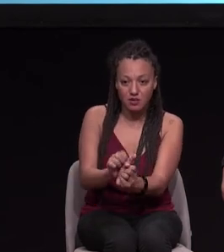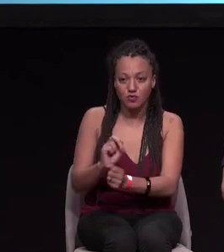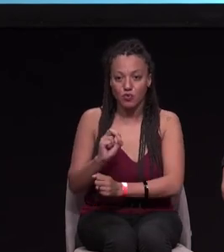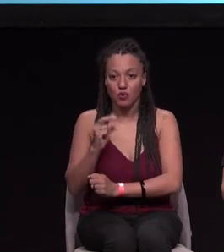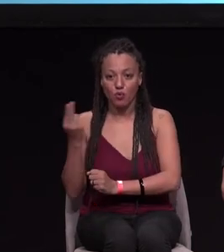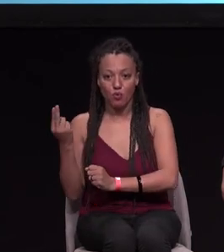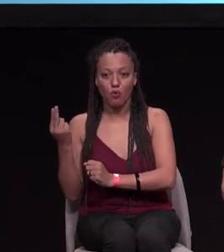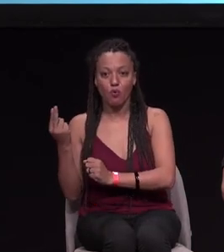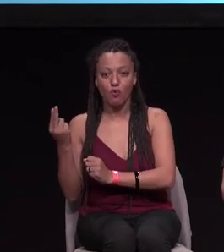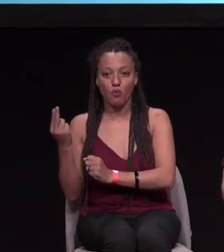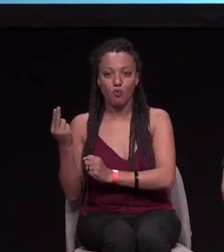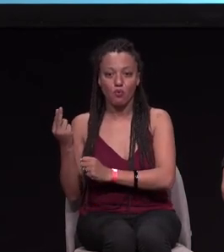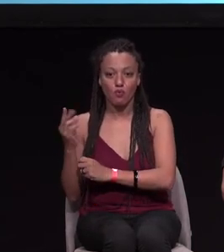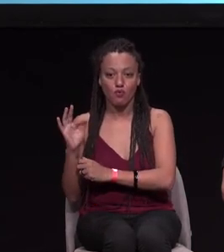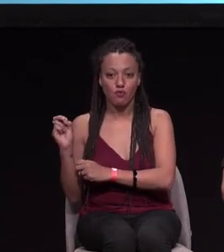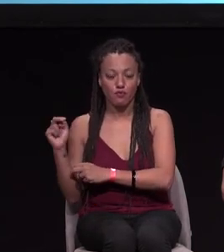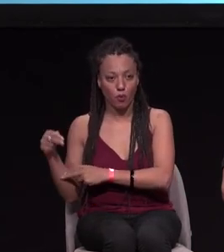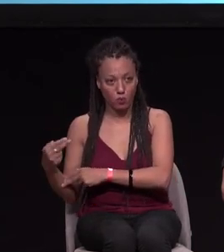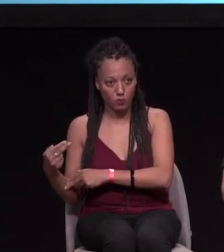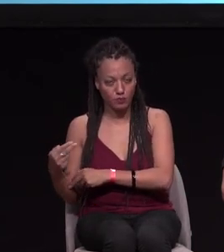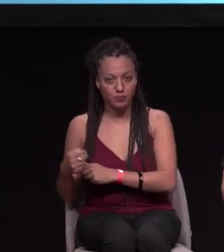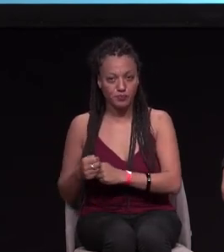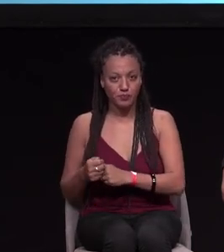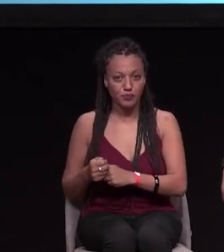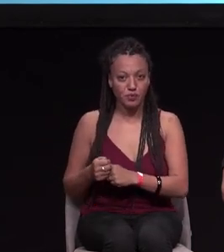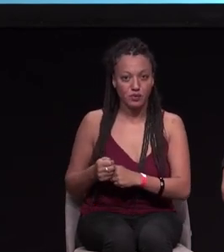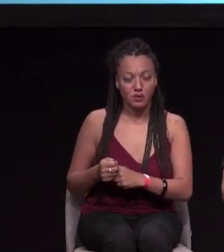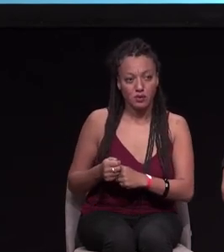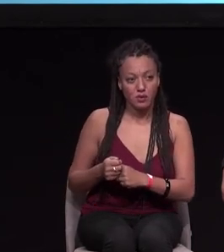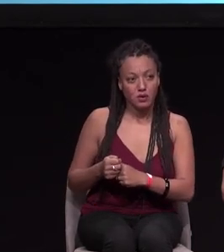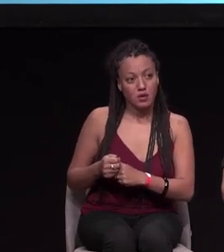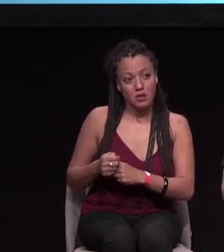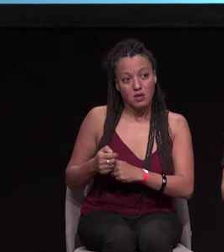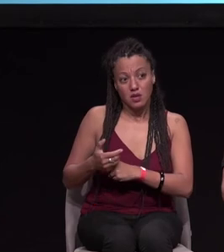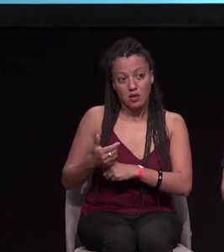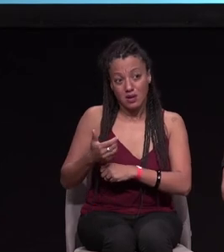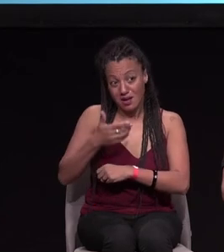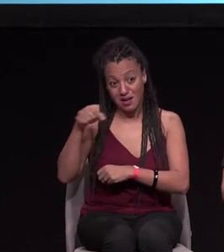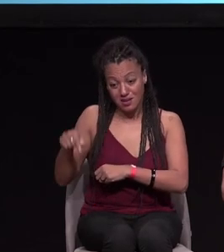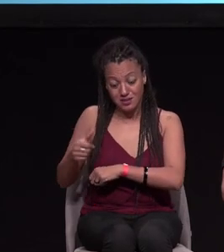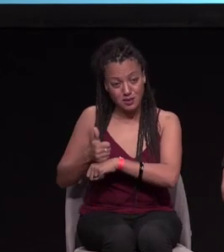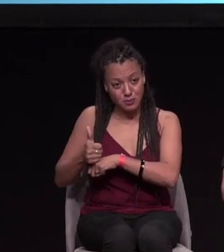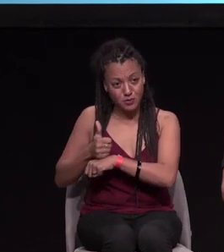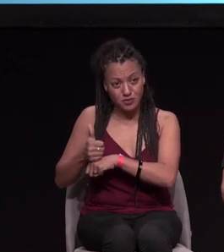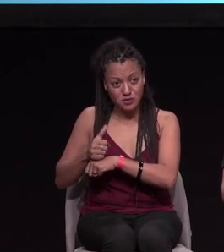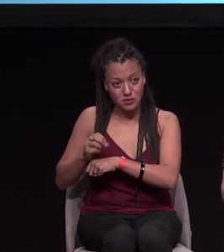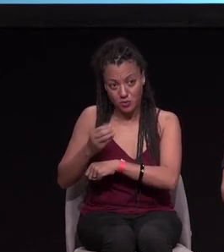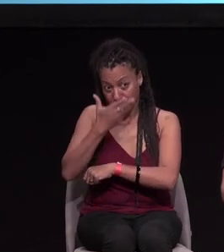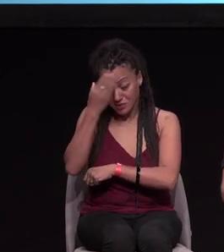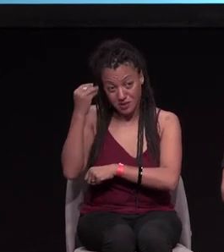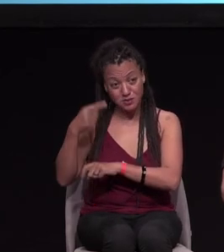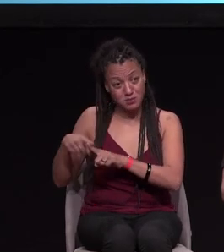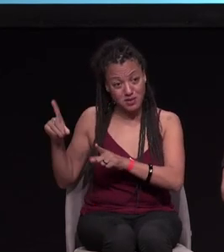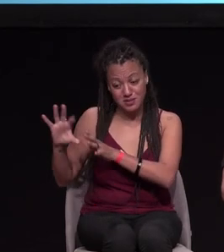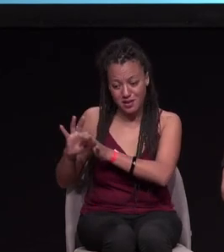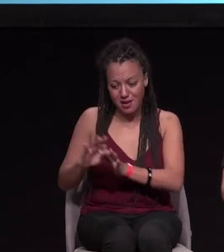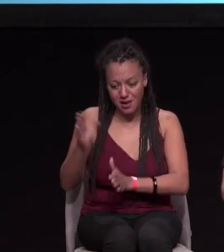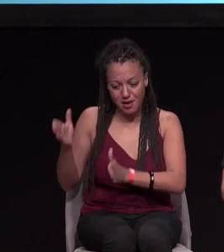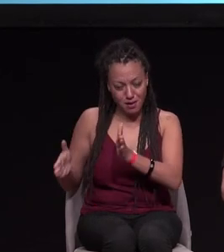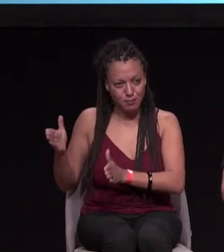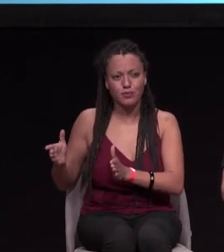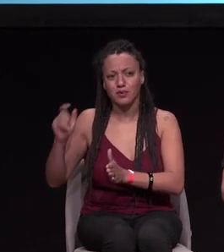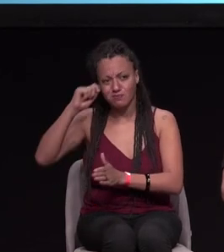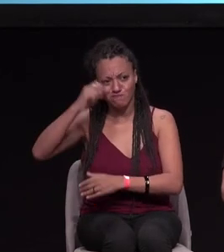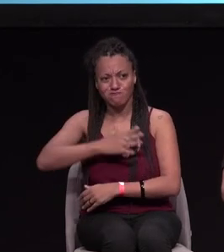repertório essa produção ou eu esqueço dessa produção porque ela foi produzida nessas condições de repressão e de